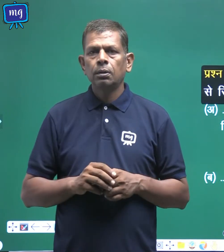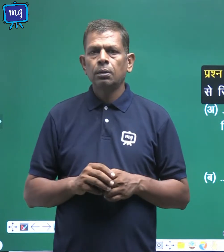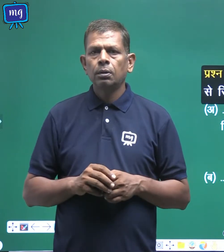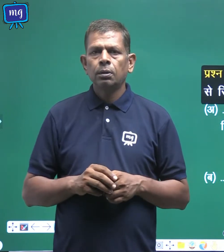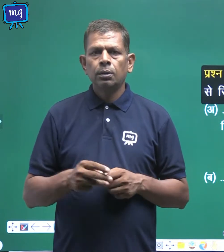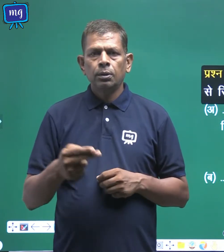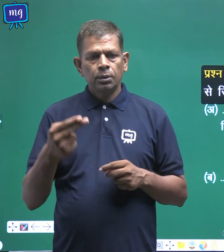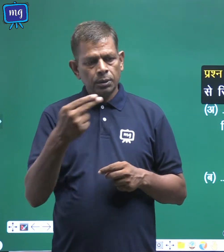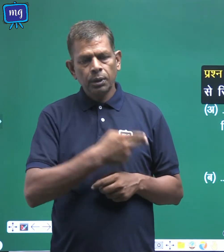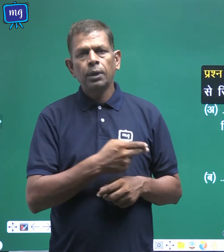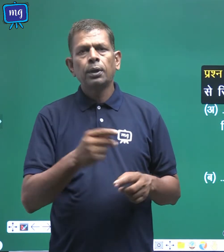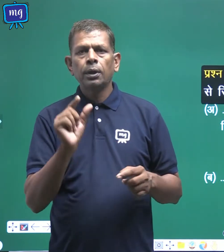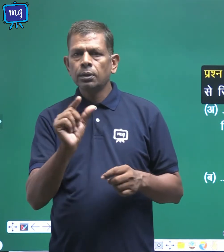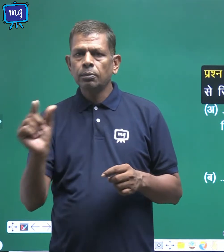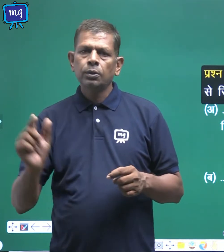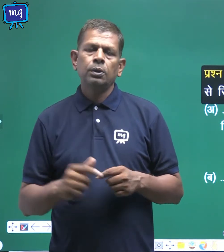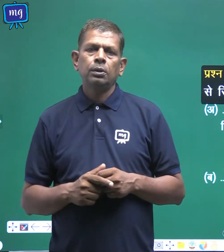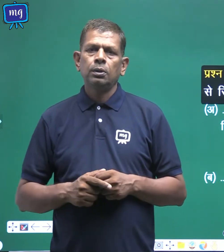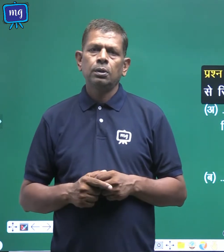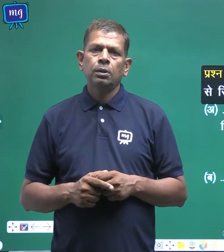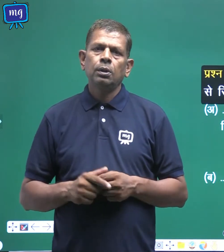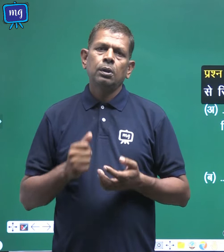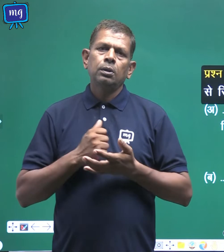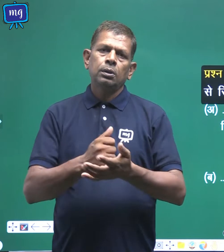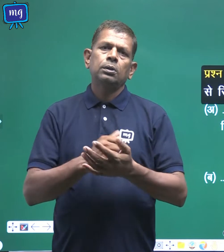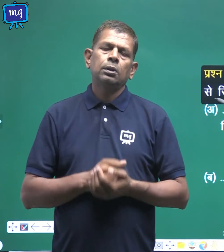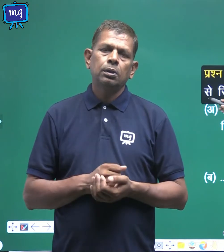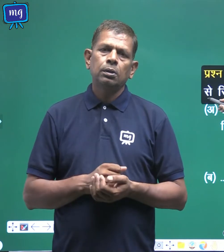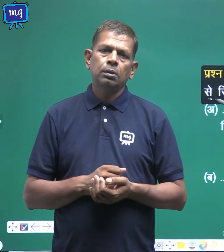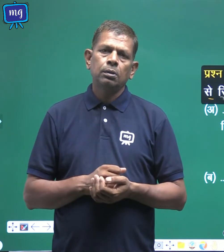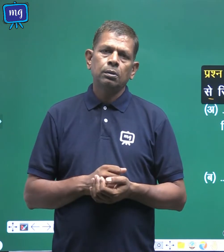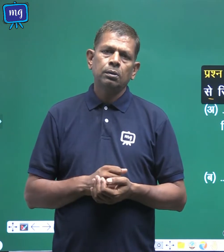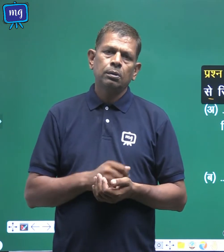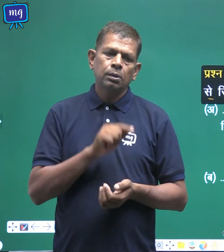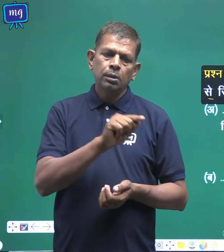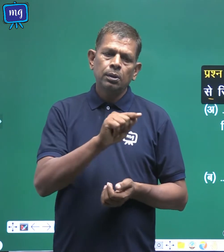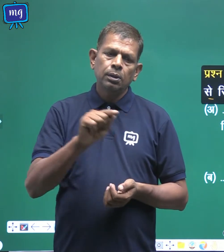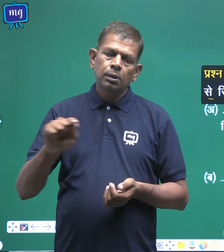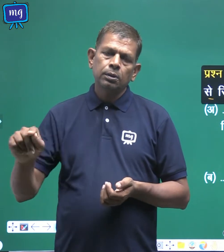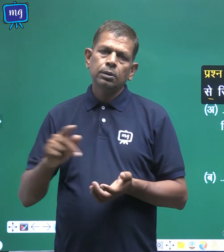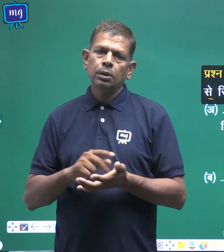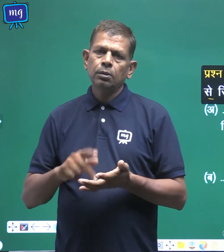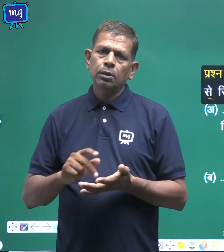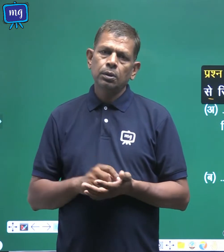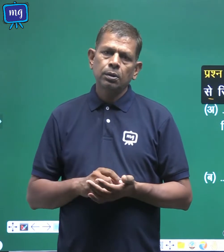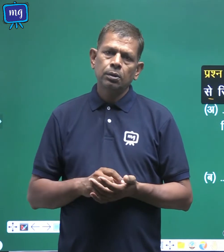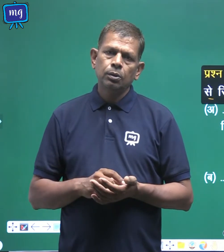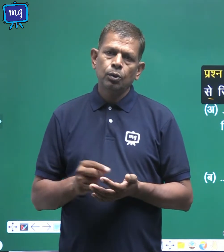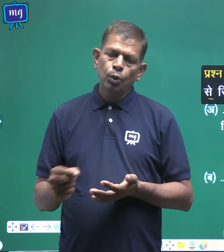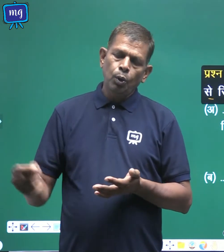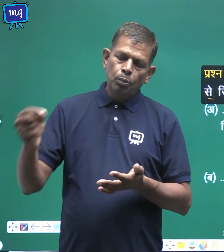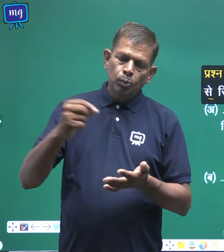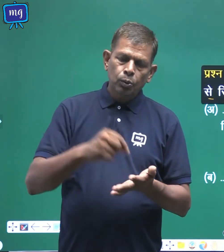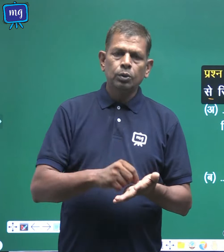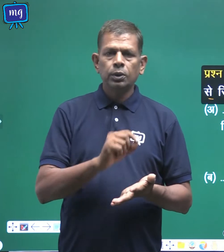दिए गए शब्दों की सहायता से रिक्त स्थानों की